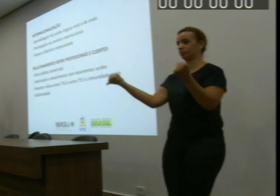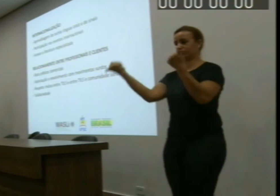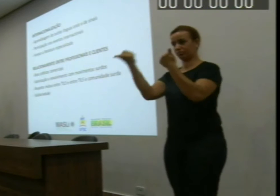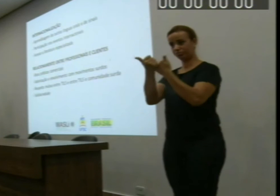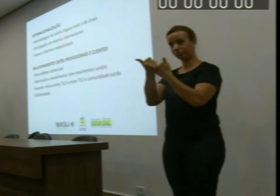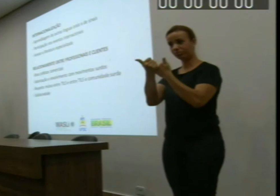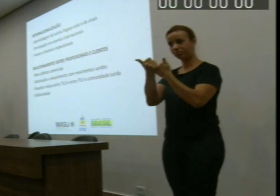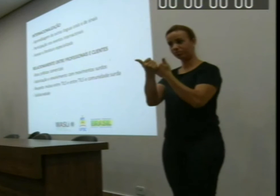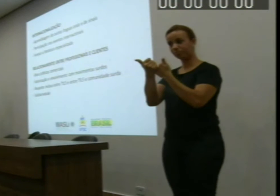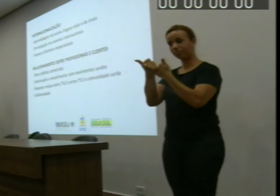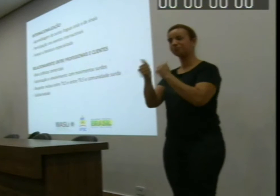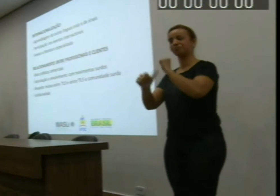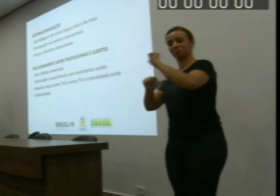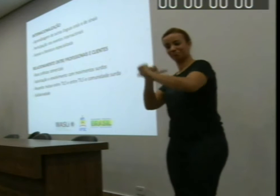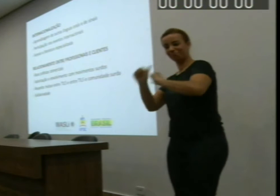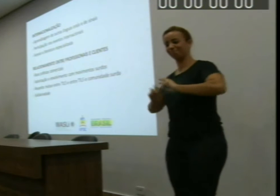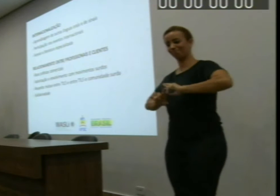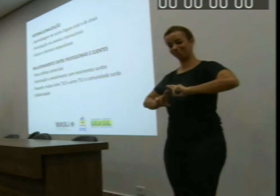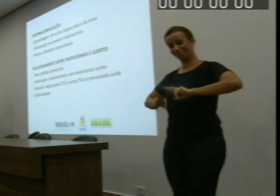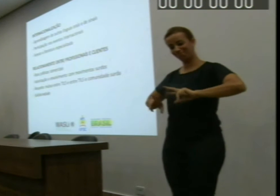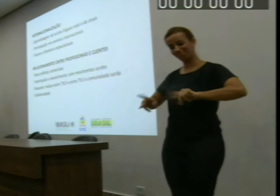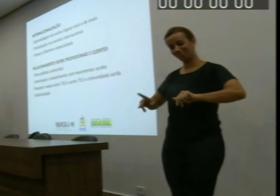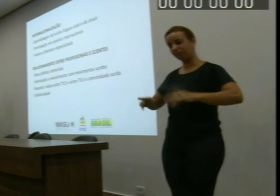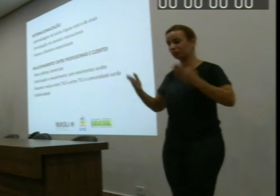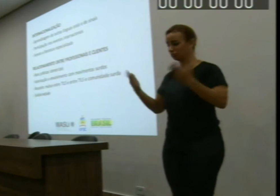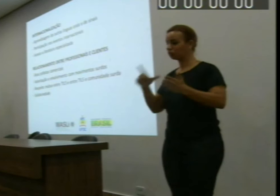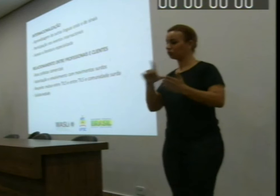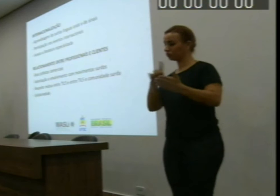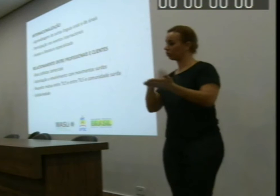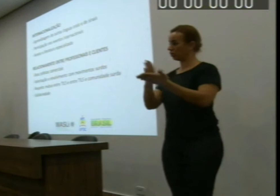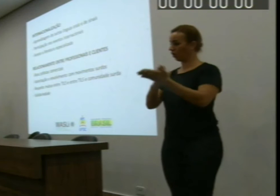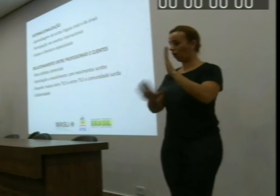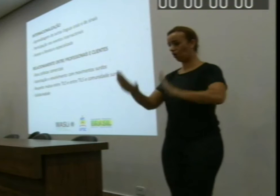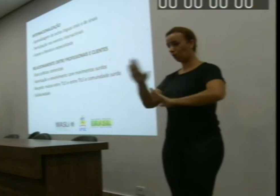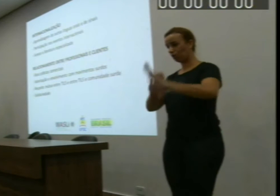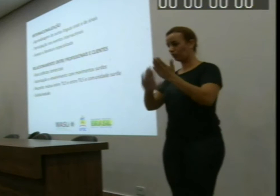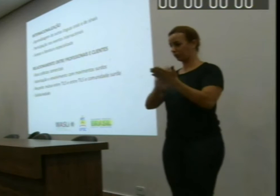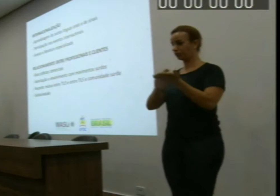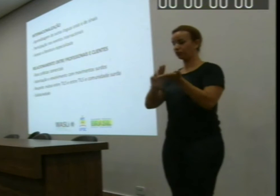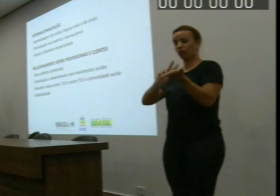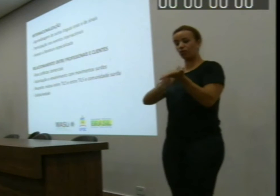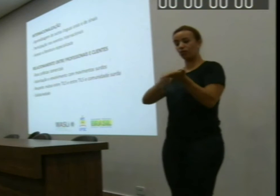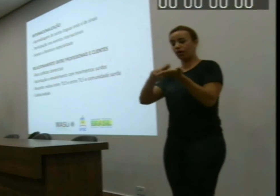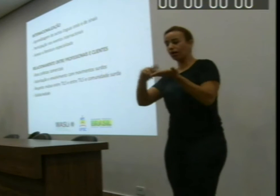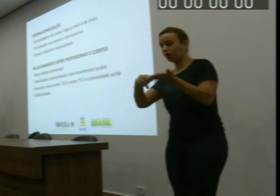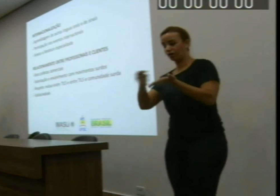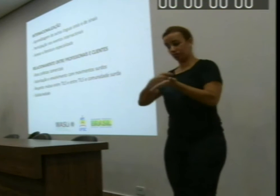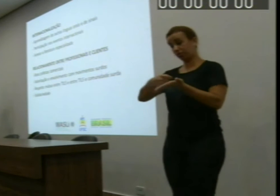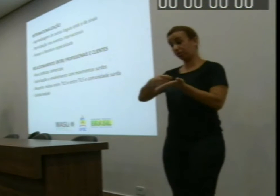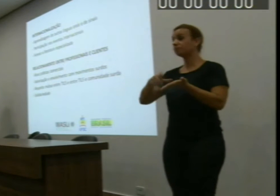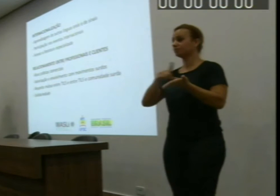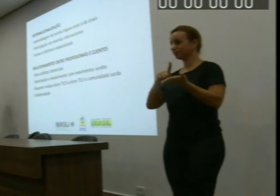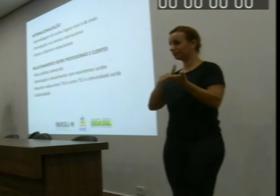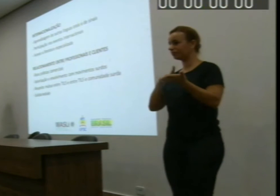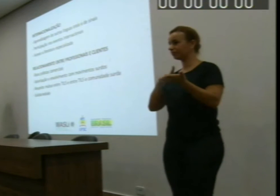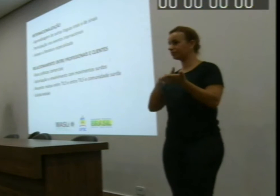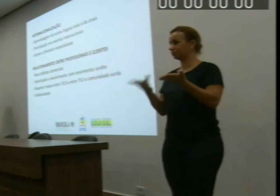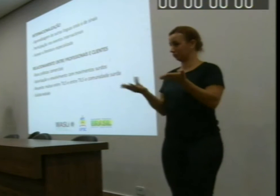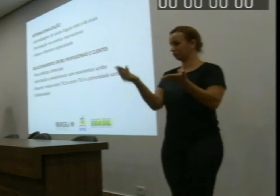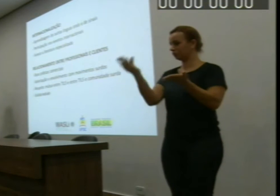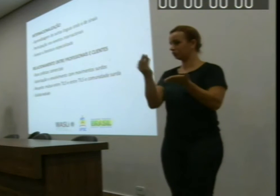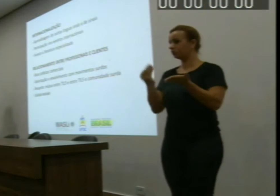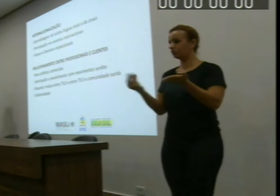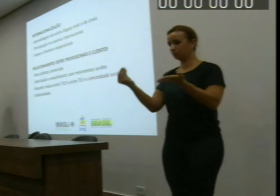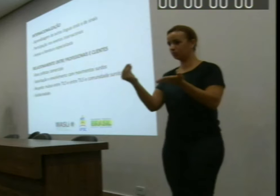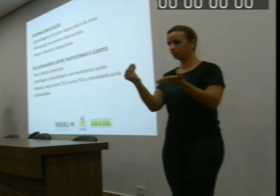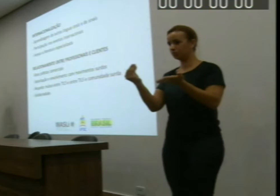tem muita publicação já já tem alguns artigos Já tem alguns livros mas ainda é restrito V seja a gente tem muita coisa sobre intérprete